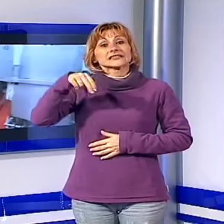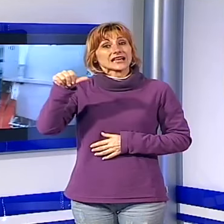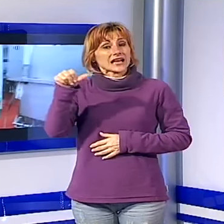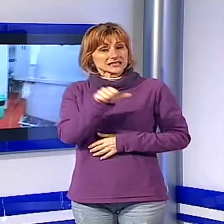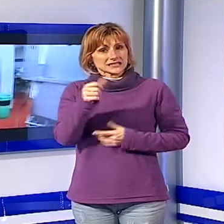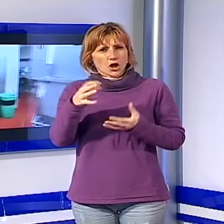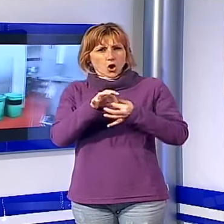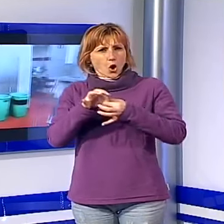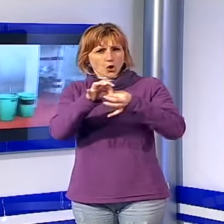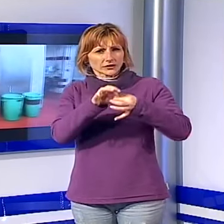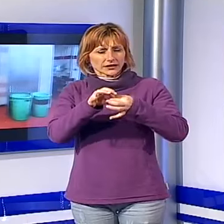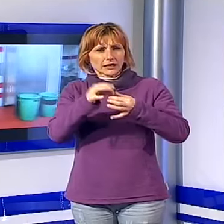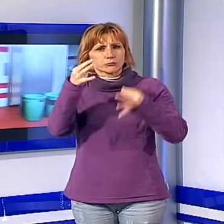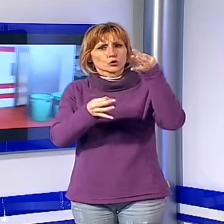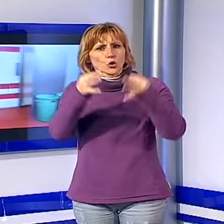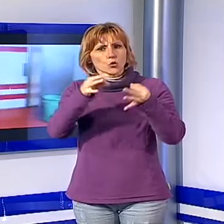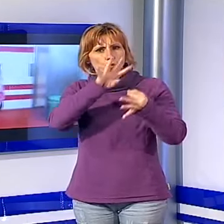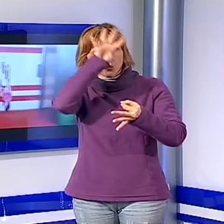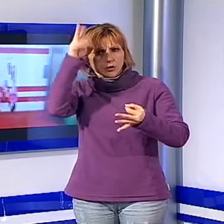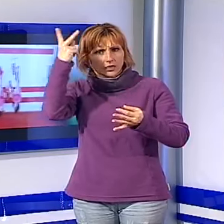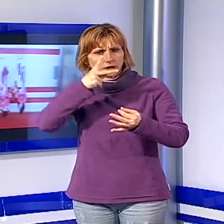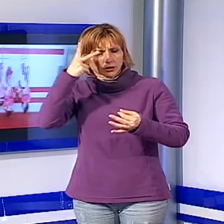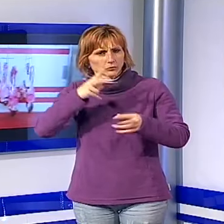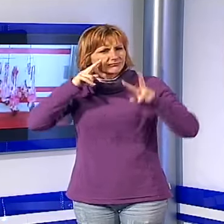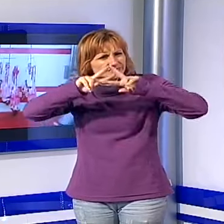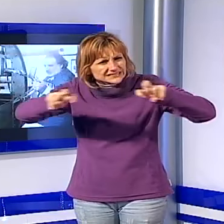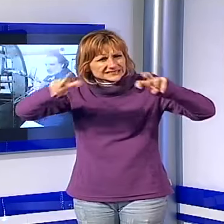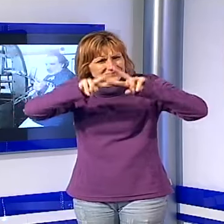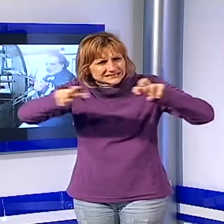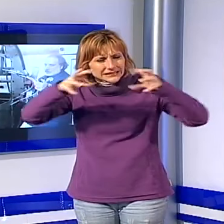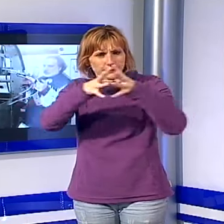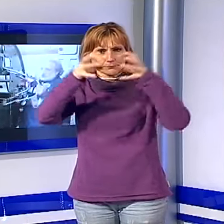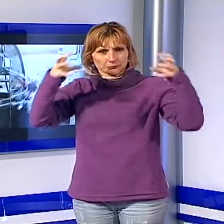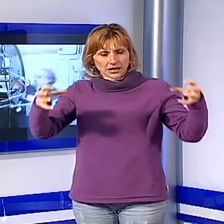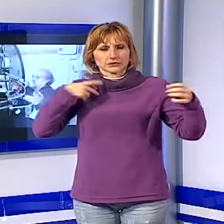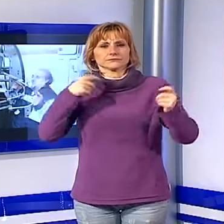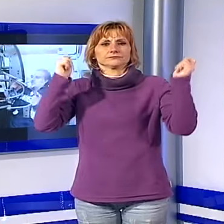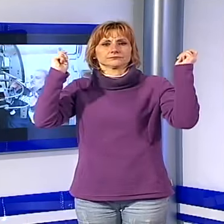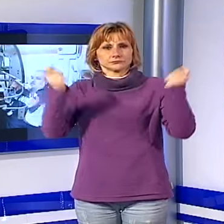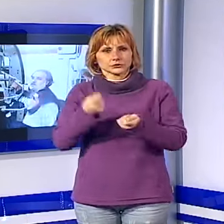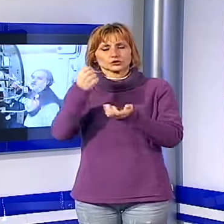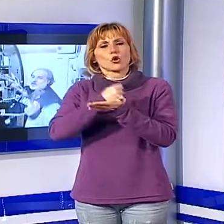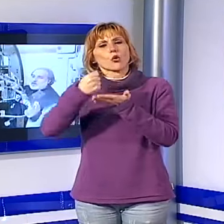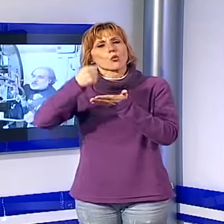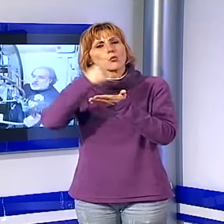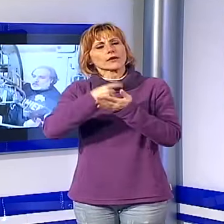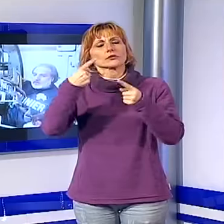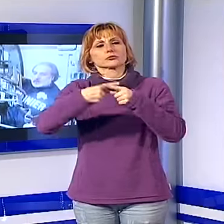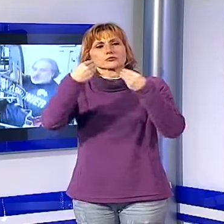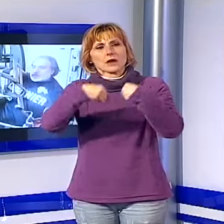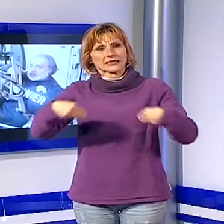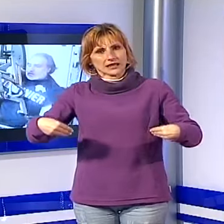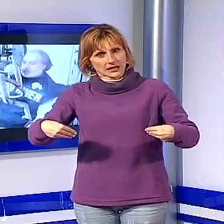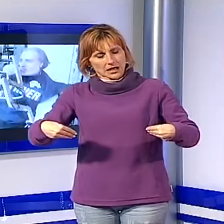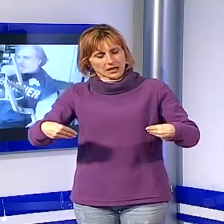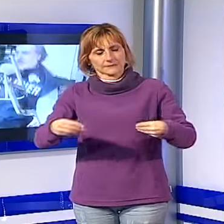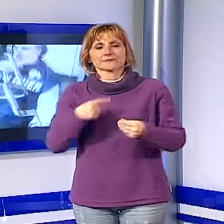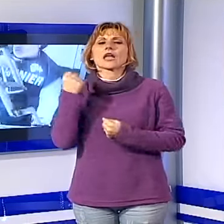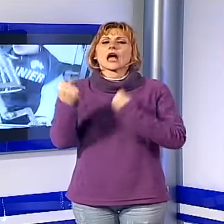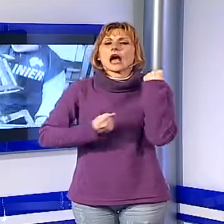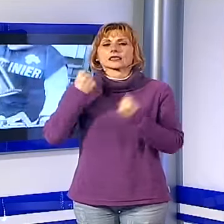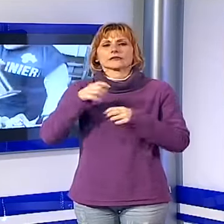coordinati dalla procura di Lucca, hanno perquisito l'impianto, sequestrando documenti e le attrezzature utilizzate. L'attività è